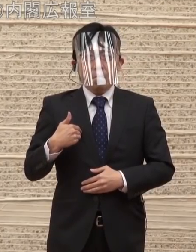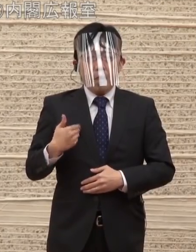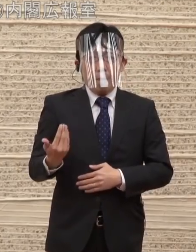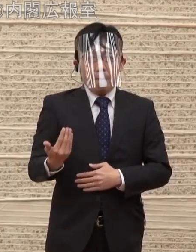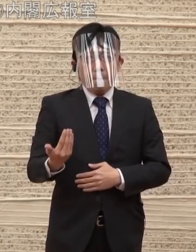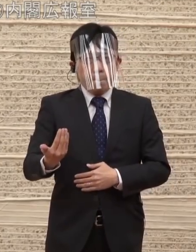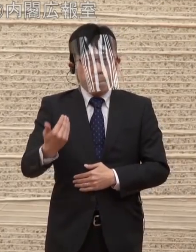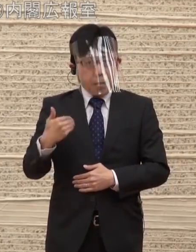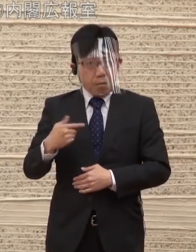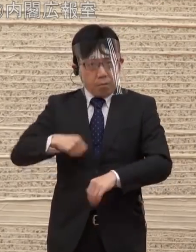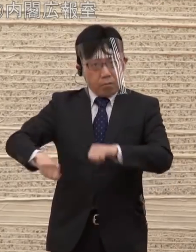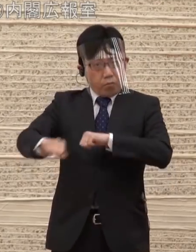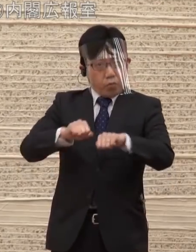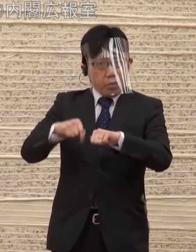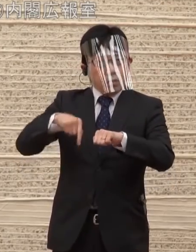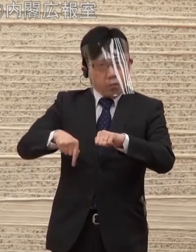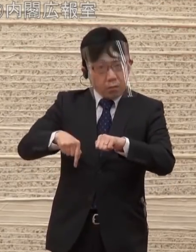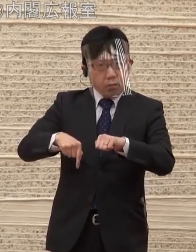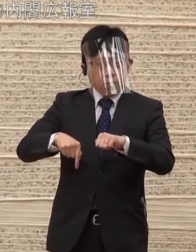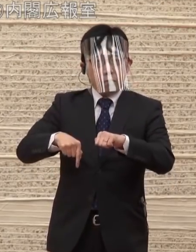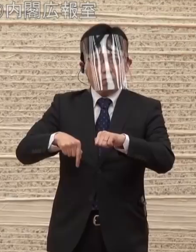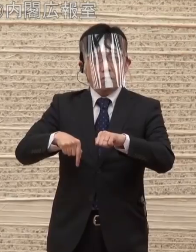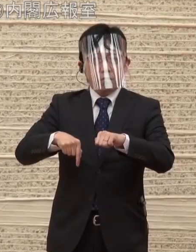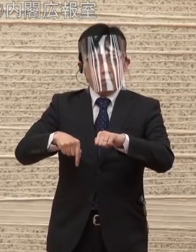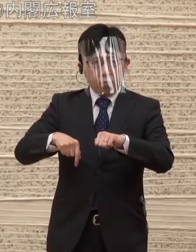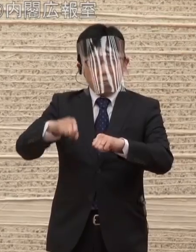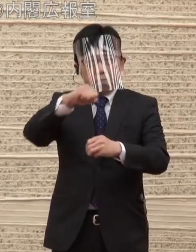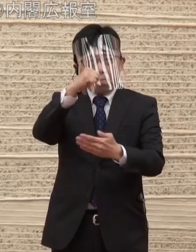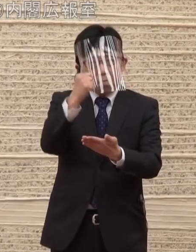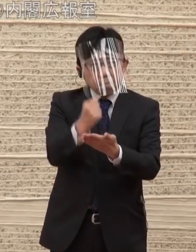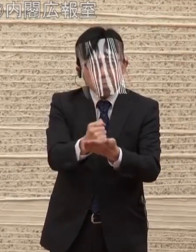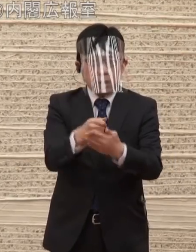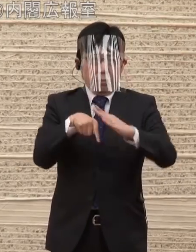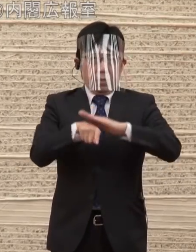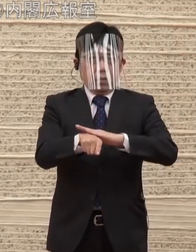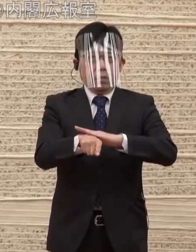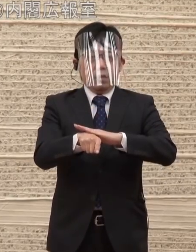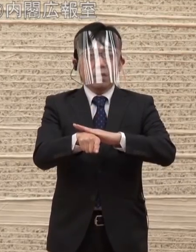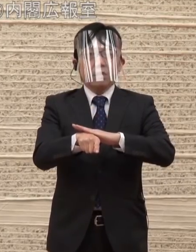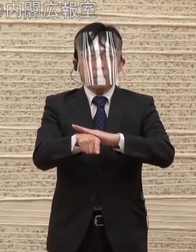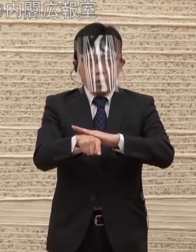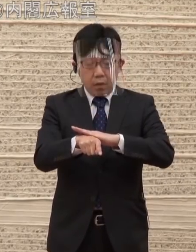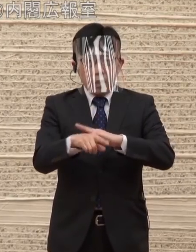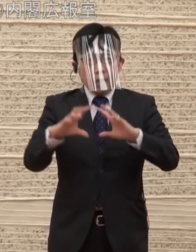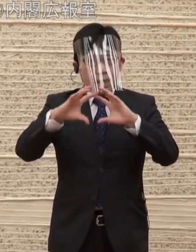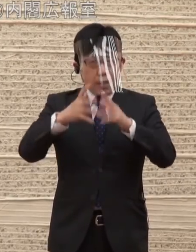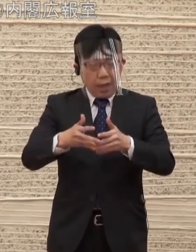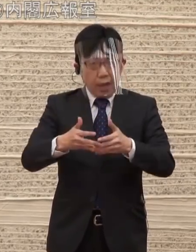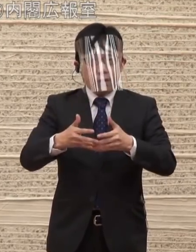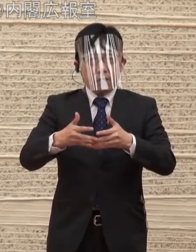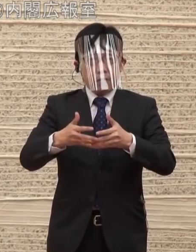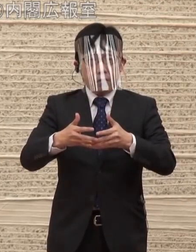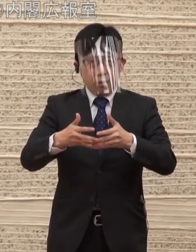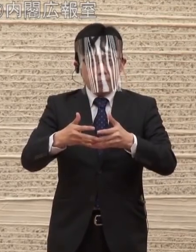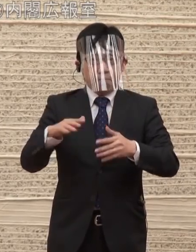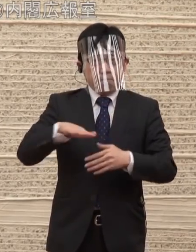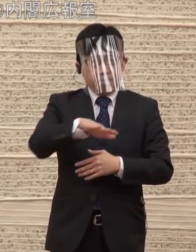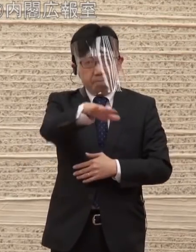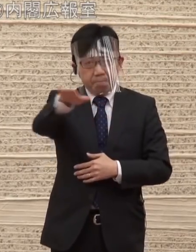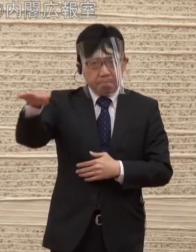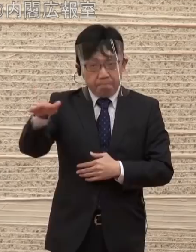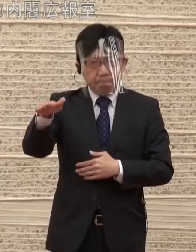私たちの取り組みは確実に成果はれており世界の期待と注目を